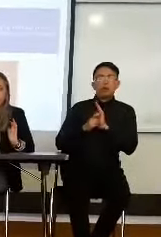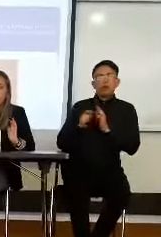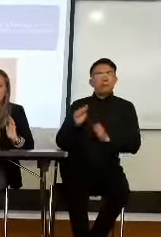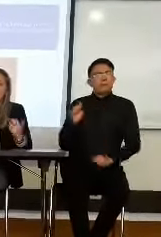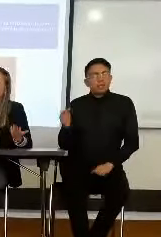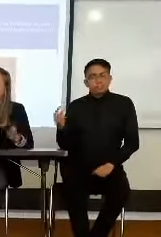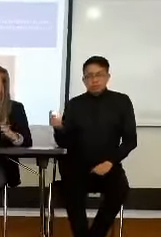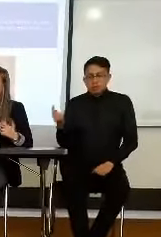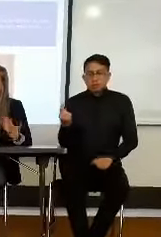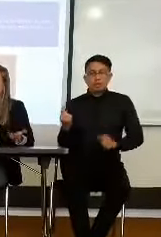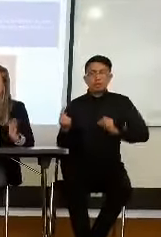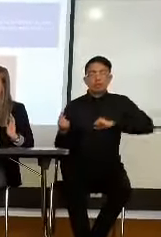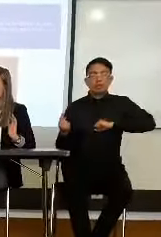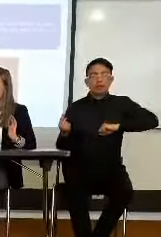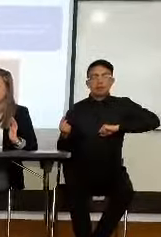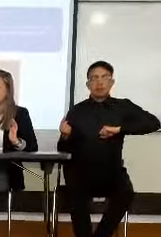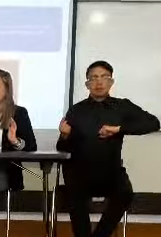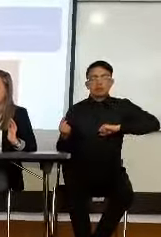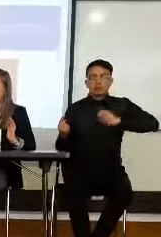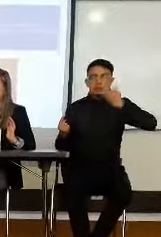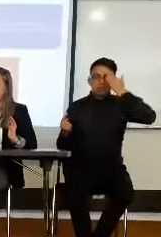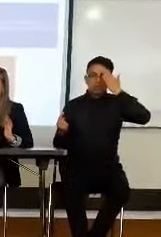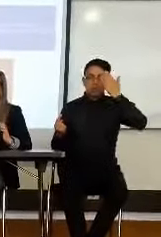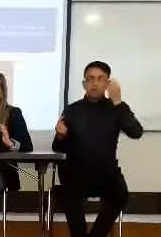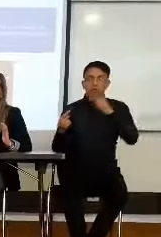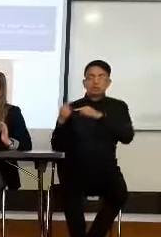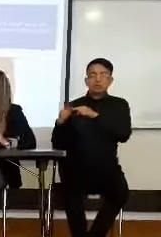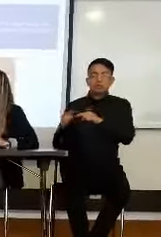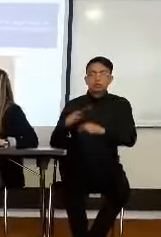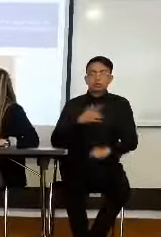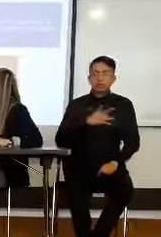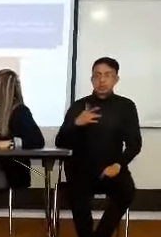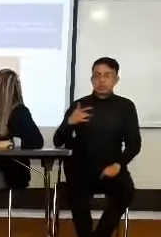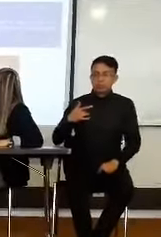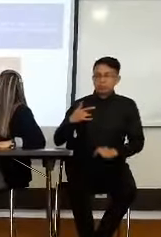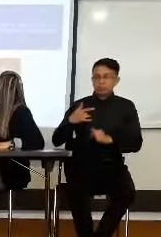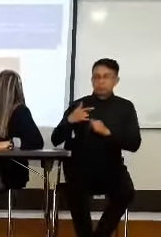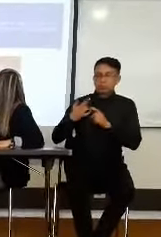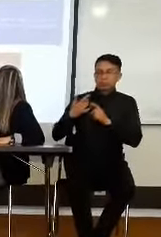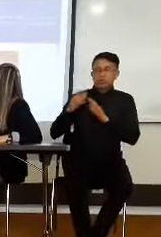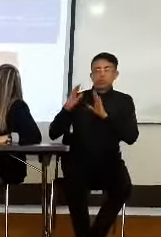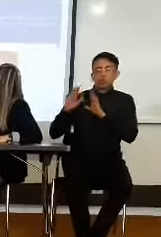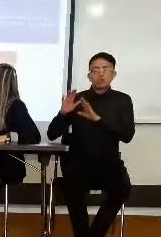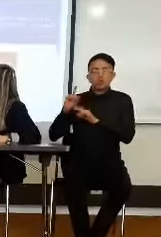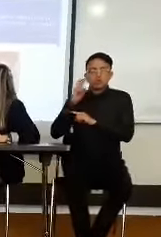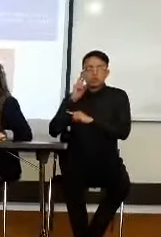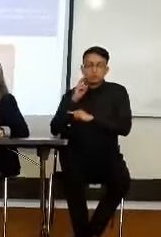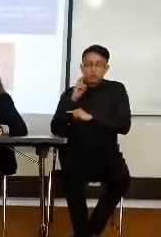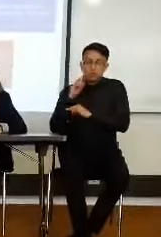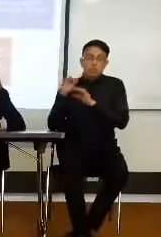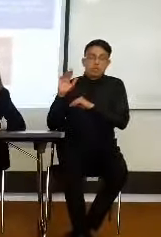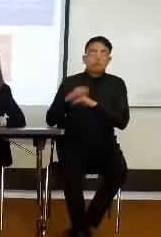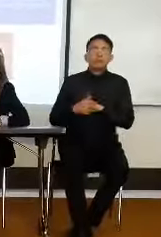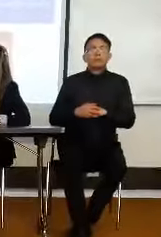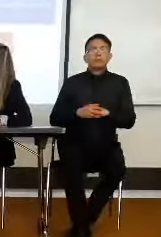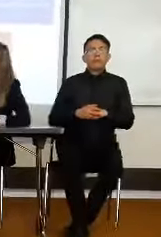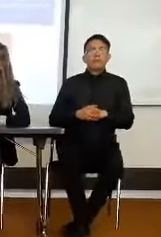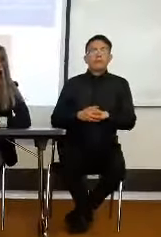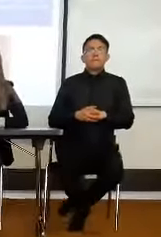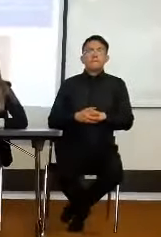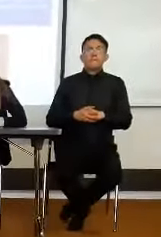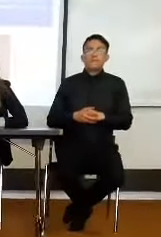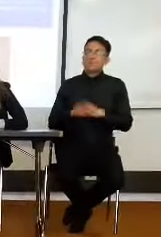ejercicio de derechos y el acceso a servicios de salud sexual y reproductiva a las personas con discapacidad. Y no vamos a instar a las personas con discapacidad